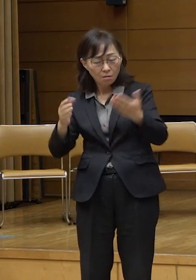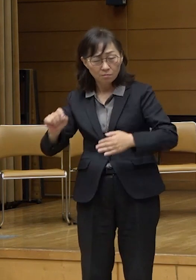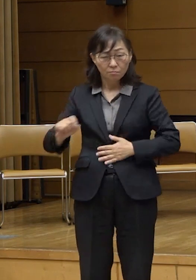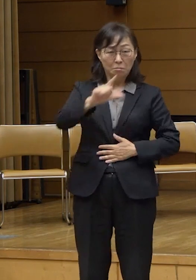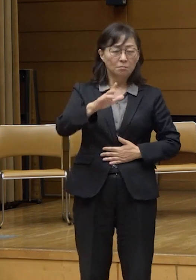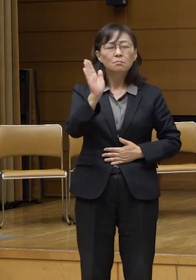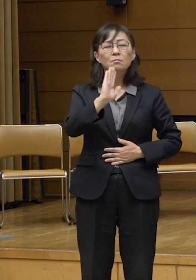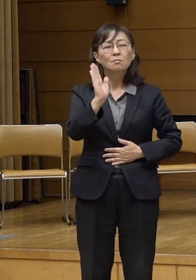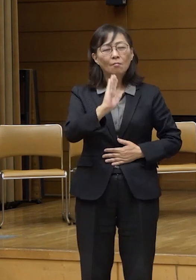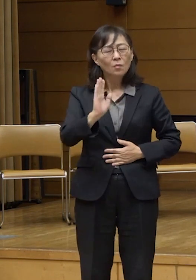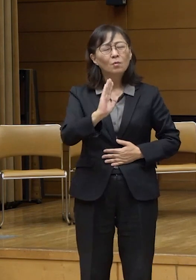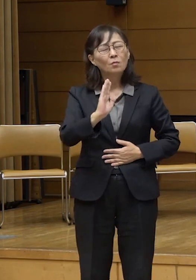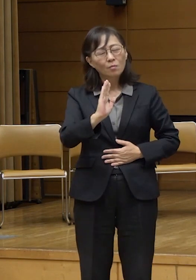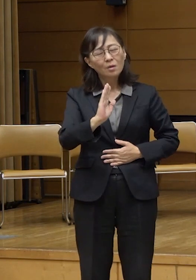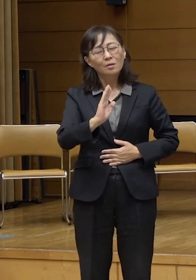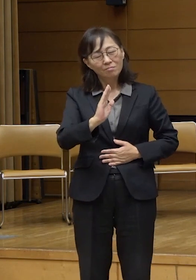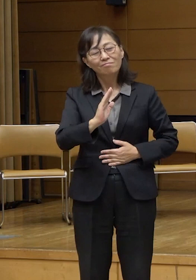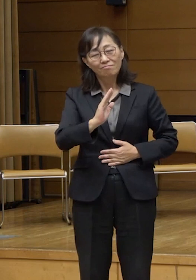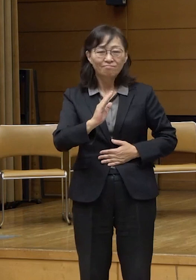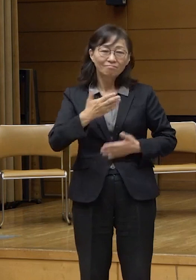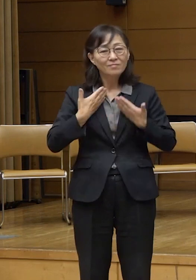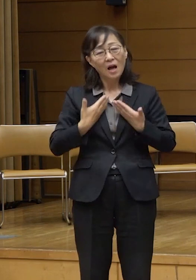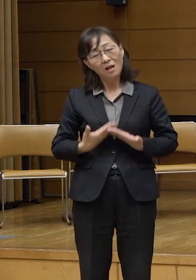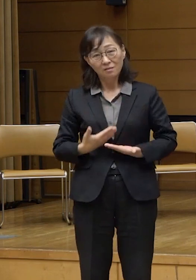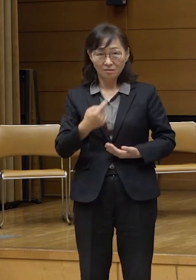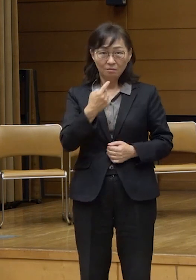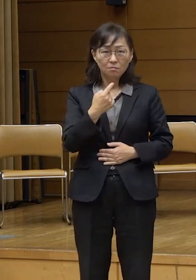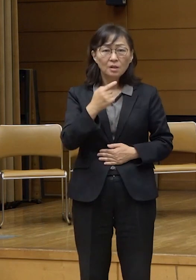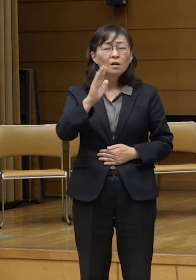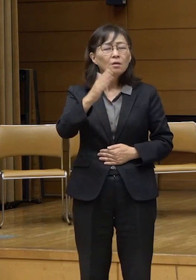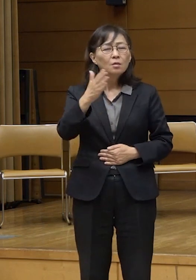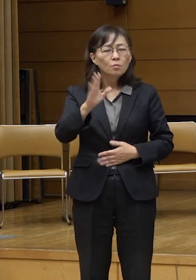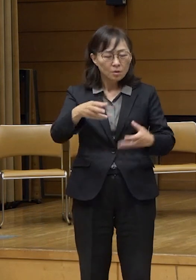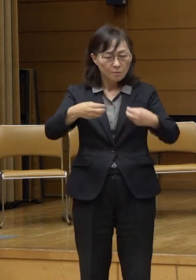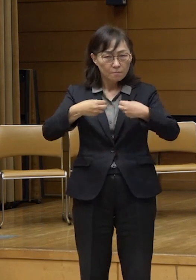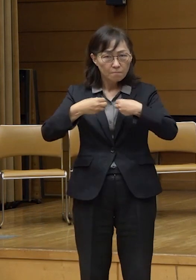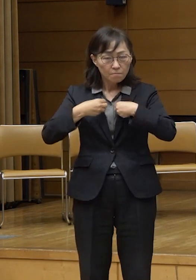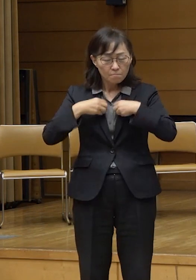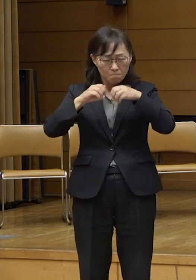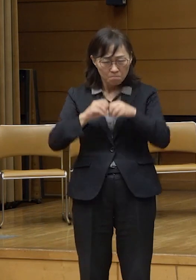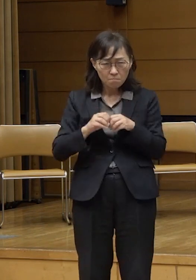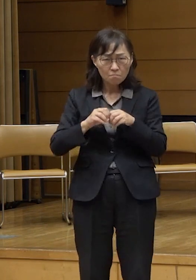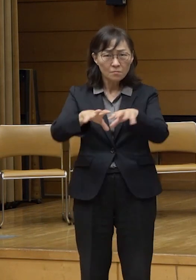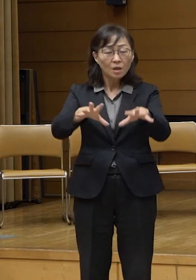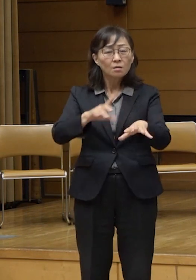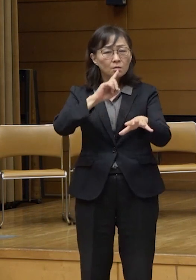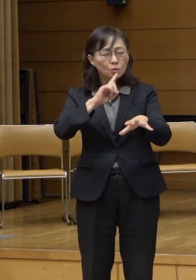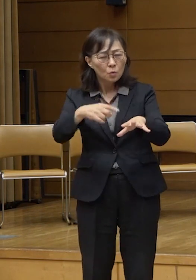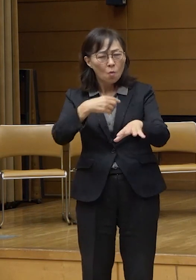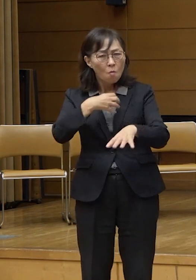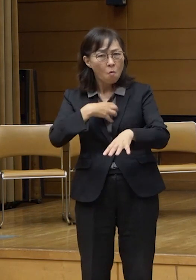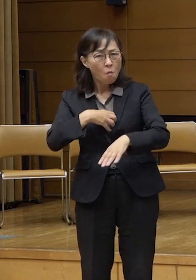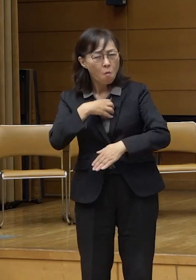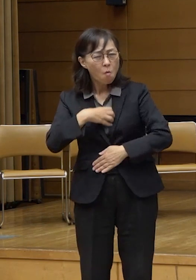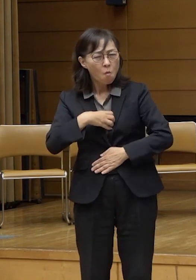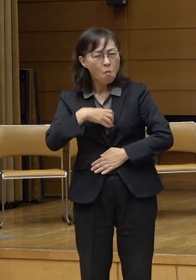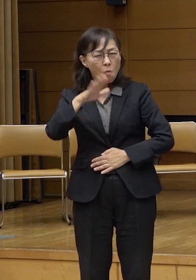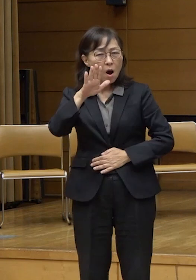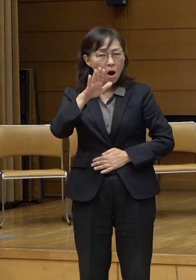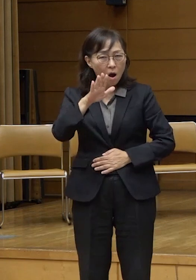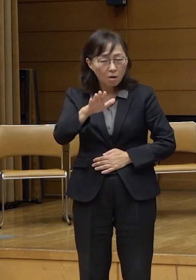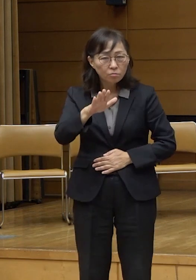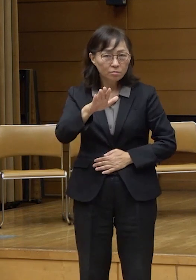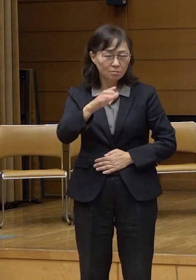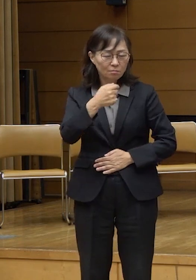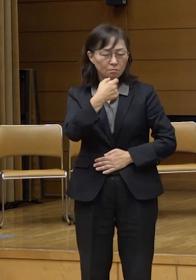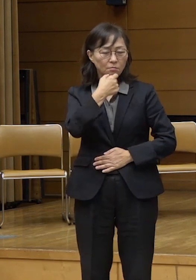。しかしながらやはり爆発する可能性というのはないわけではないというのをいつも考えなければいけないというのがあ